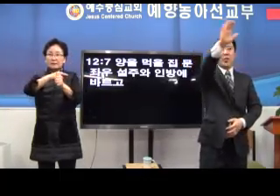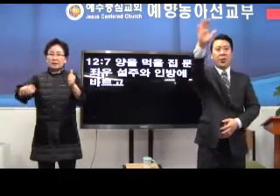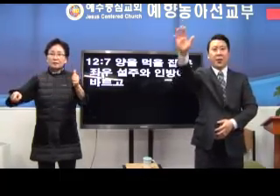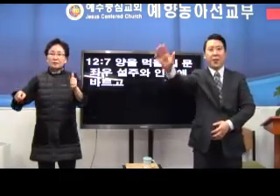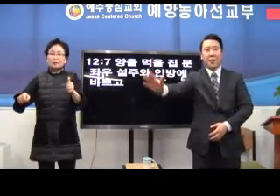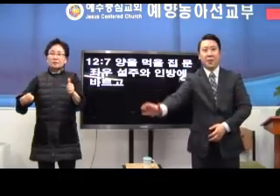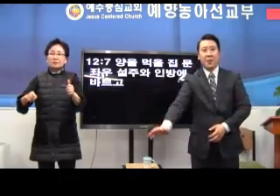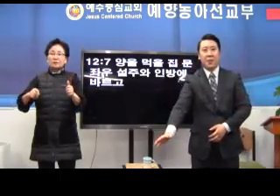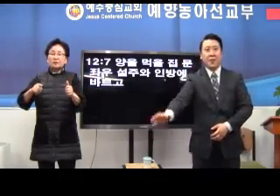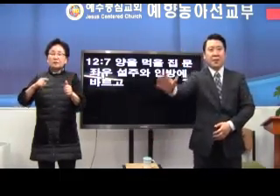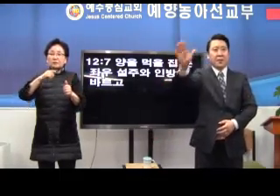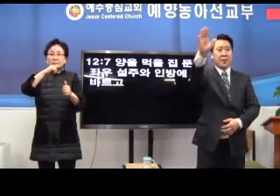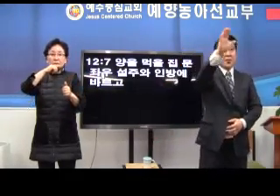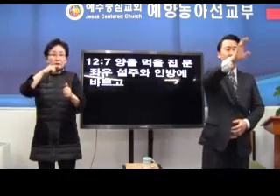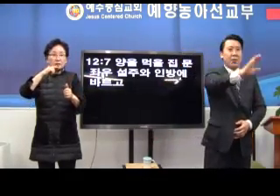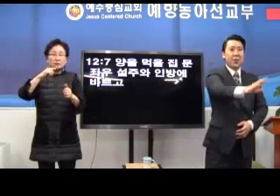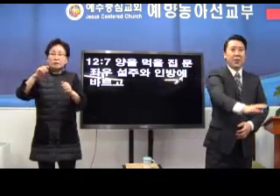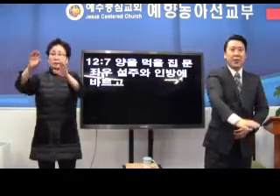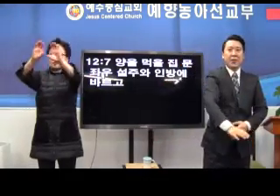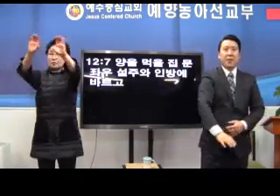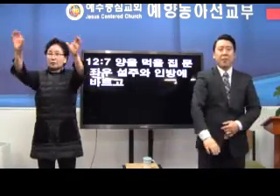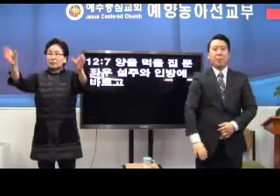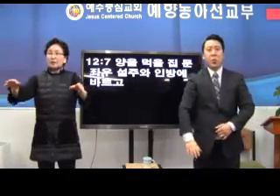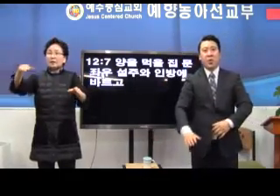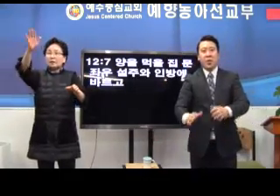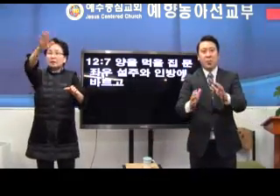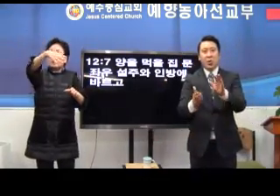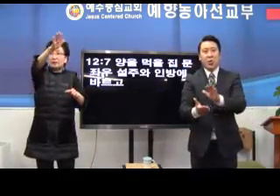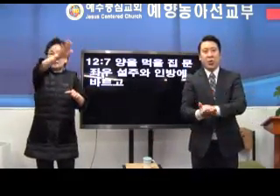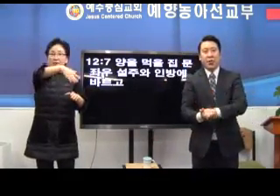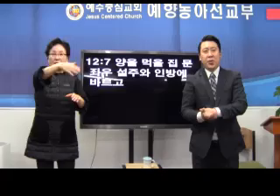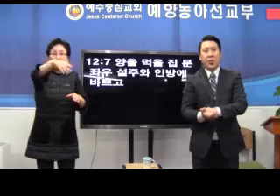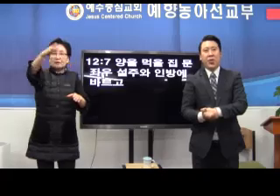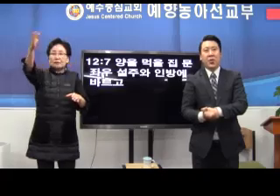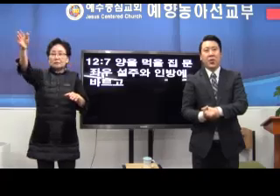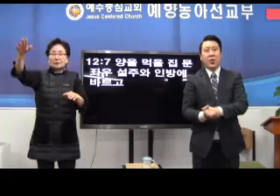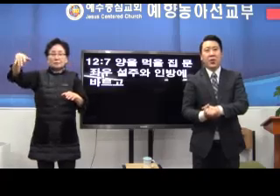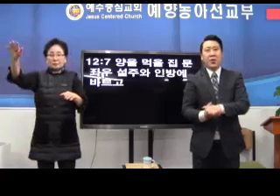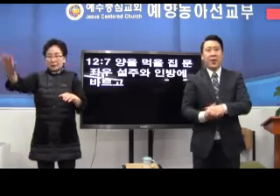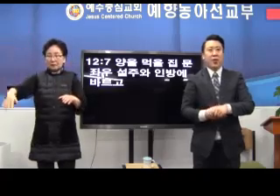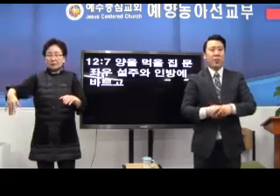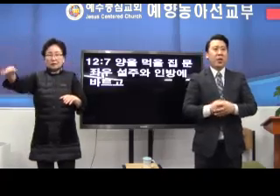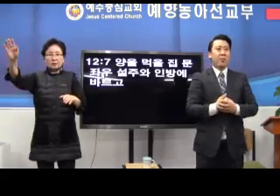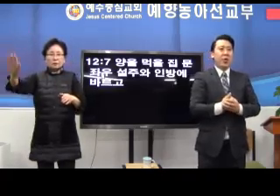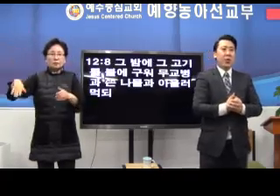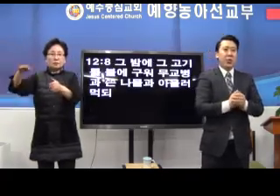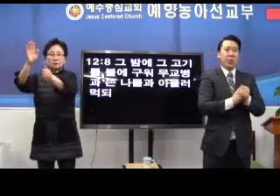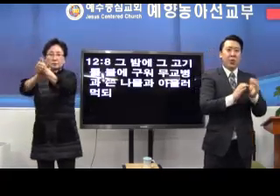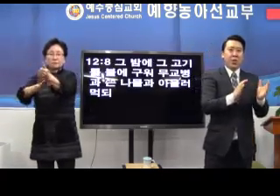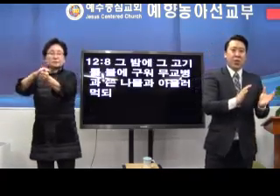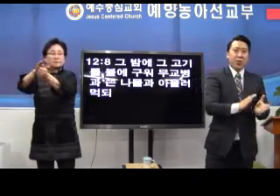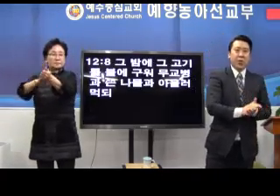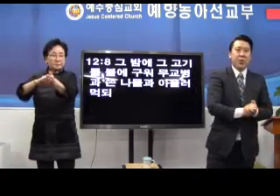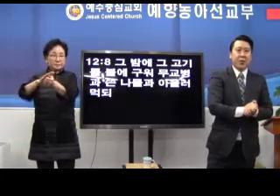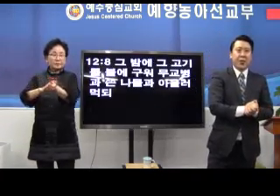거예요. 이거는 모세에게 명령을 해서 애굽 사람들에게도 이 소식이 들려졌을